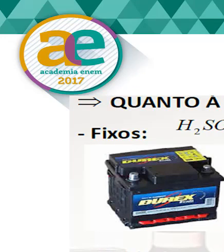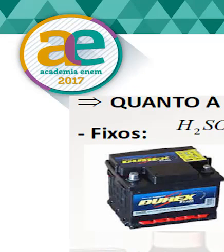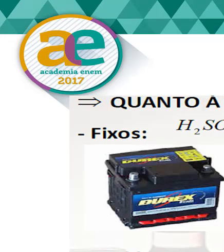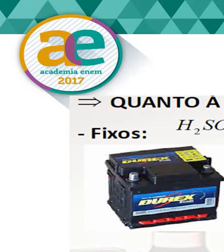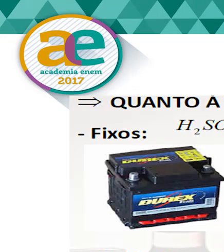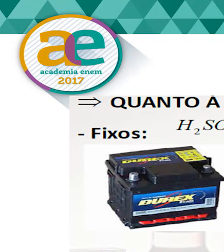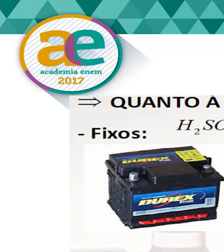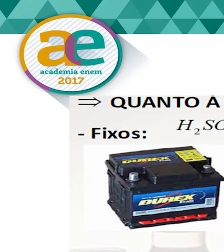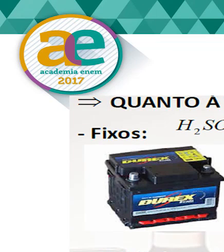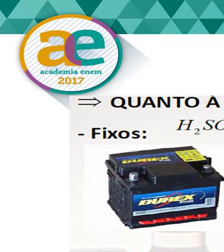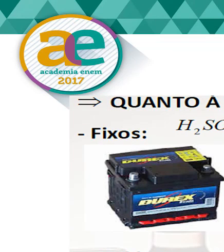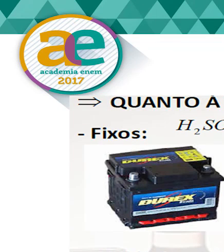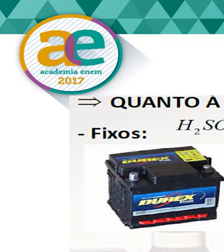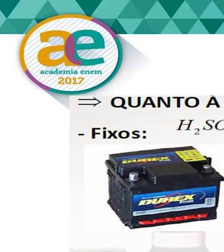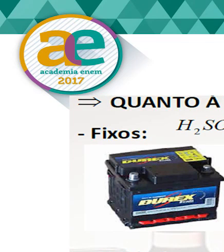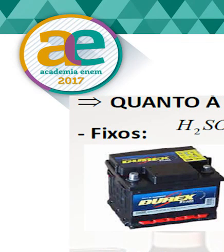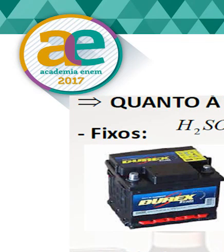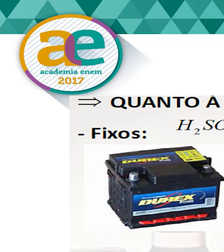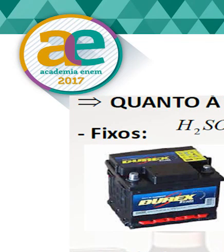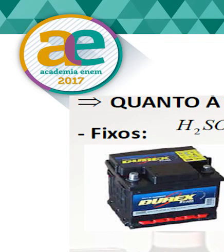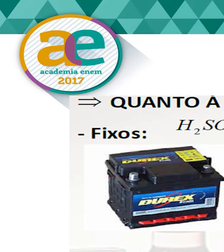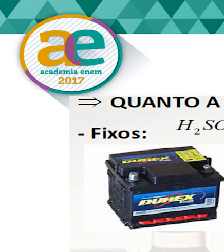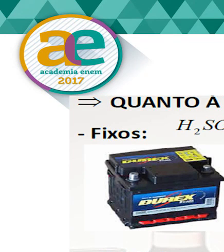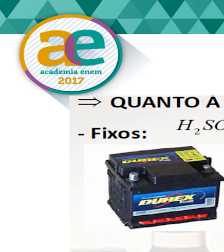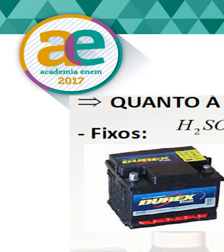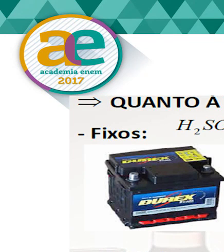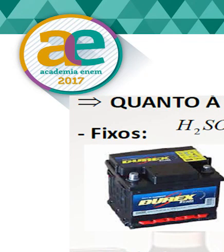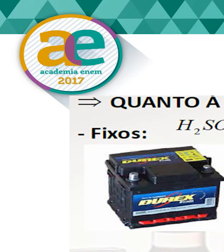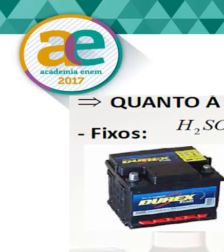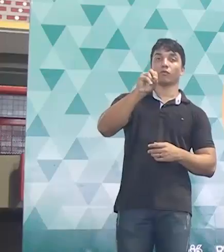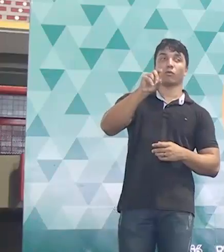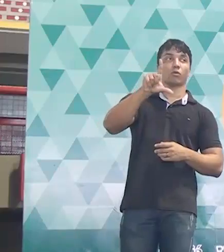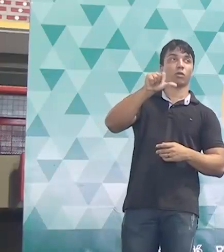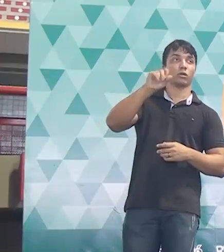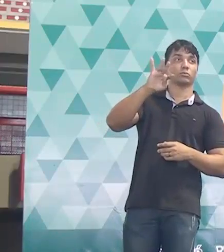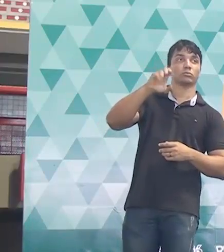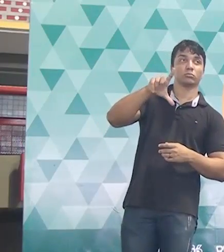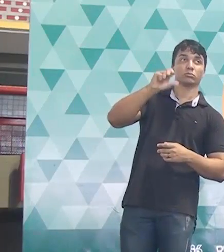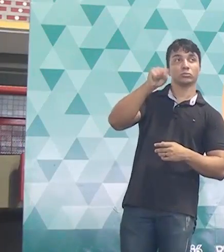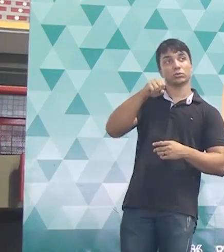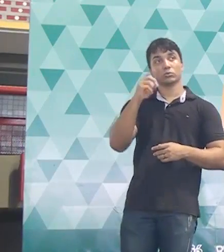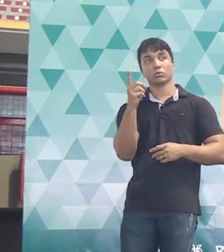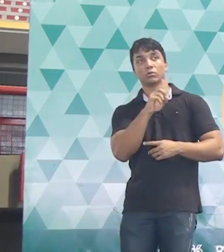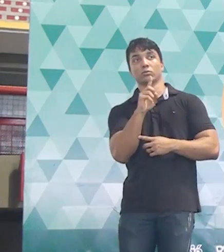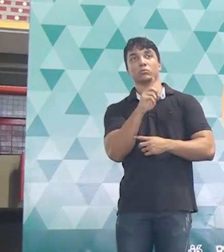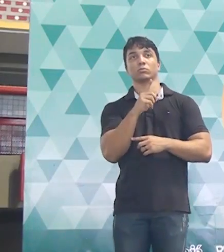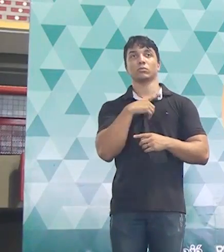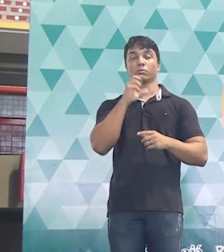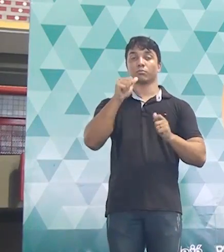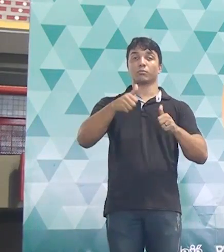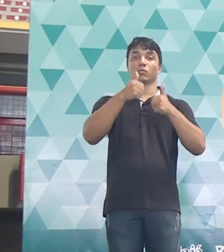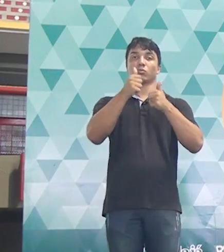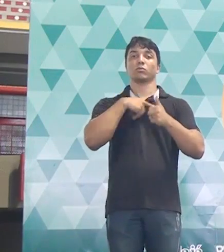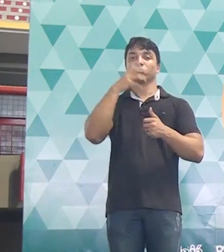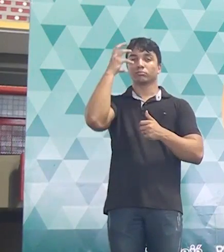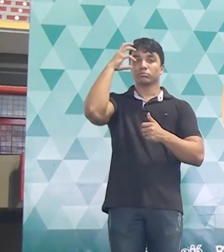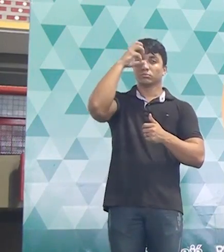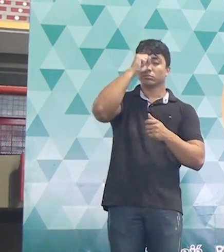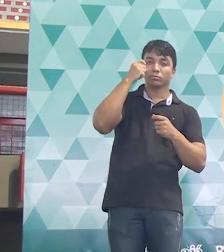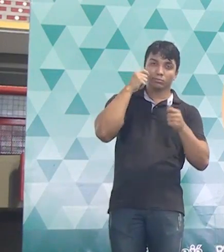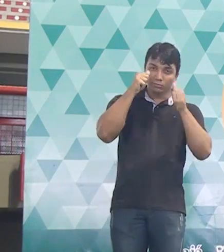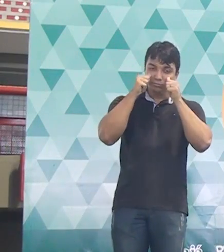à volatilidade. Esse critério é importante. É bom você decorar isso aqui. Pessoal, eu falei